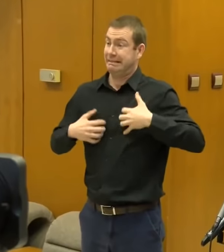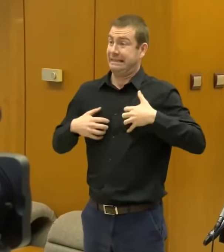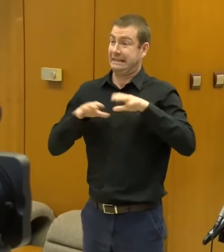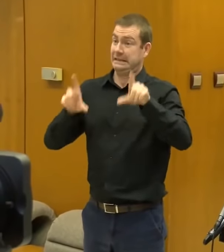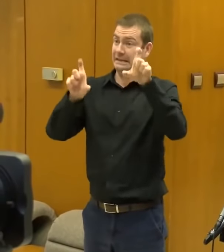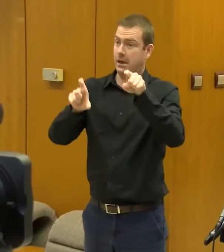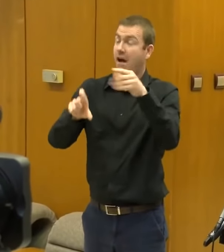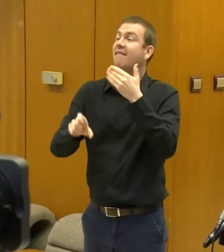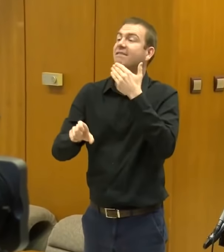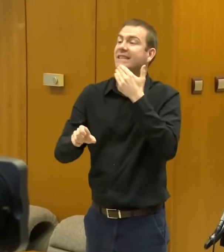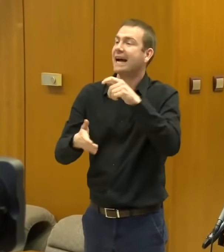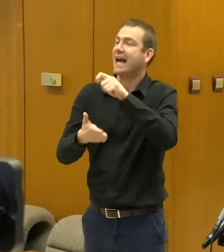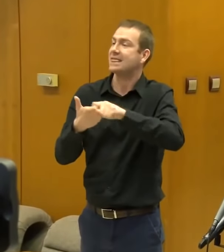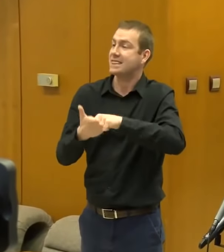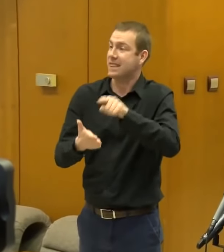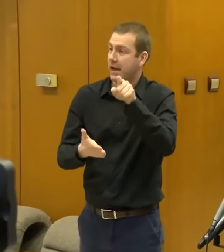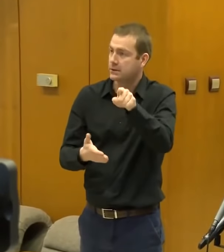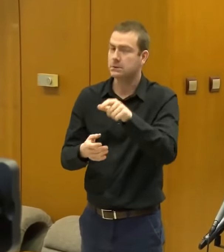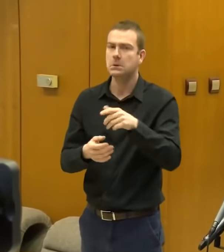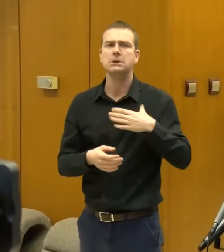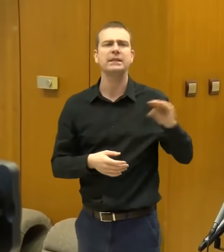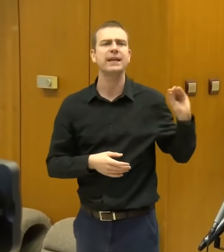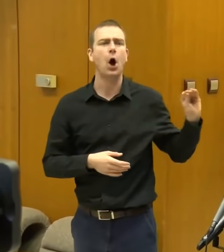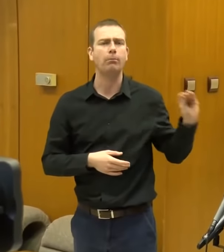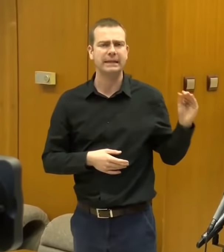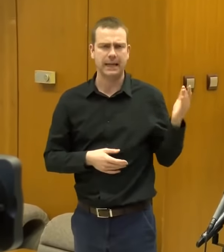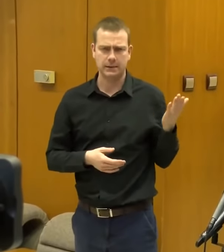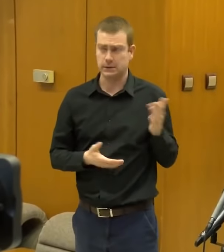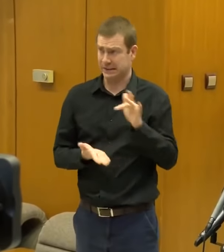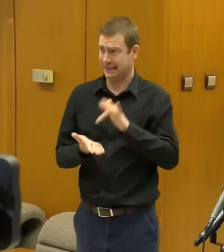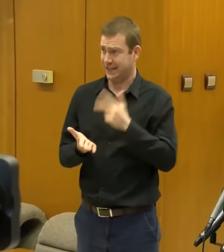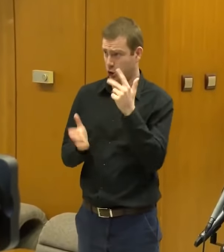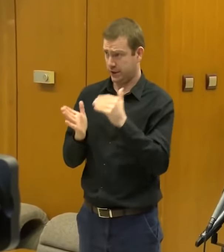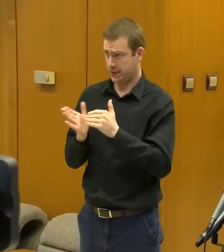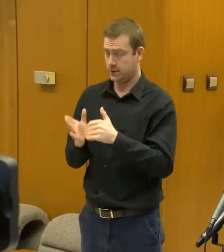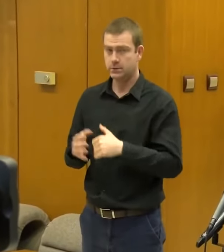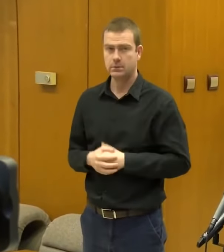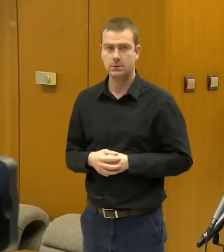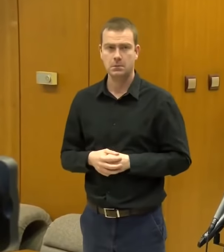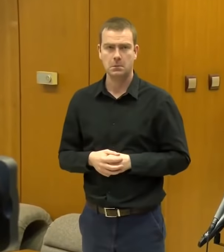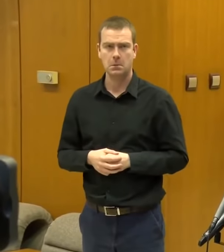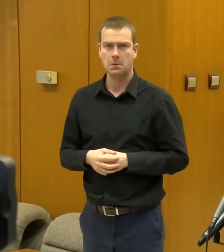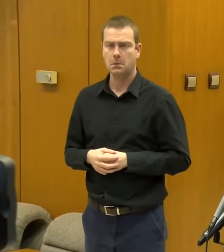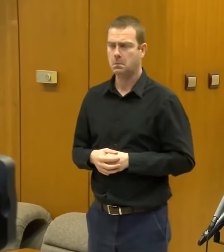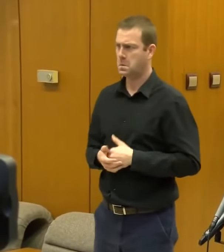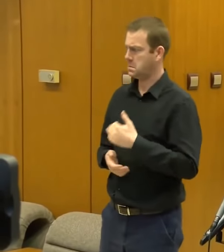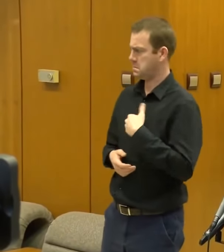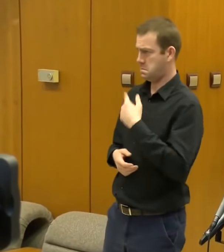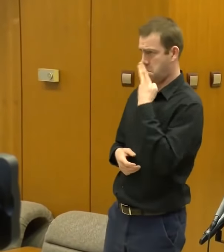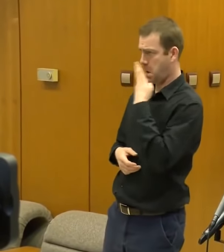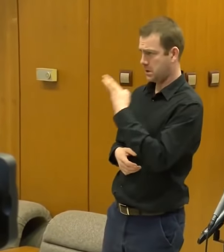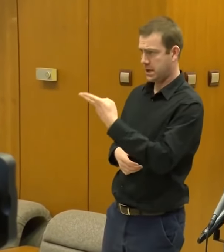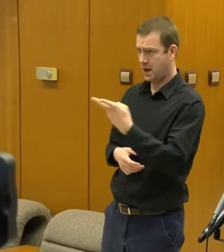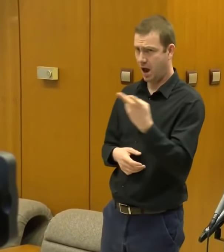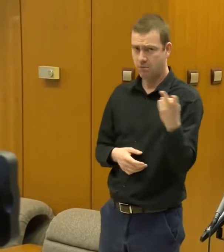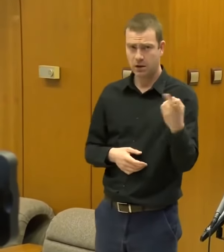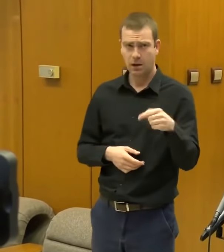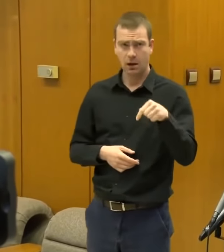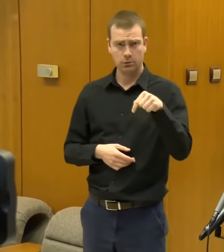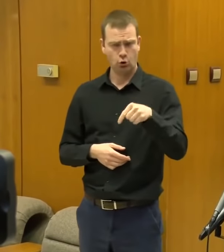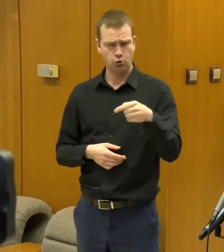tam zaznievalo, alebo sa to pohybuje okolo tých 3000, čo ste povedali? Nevedel som, že konšpiračné teórie aj tuto medzi novinármi prebiehajú. Žiadna taká